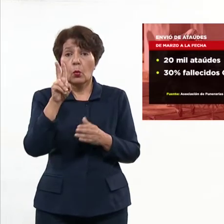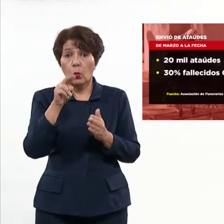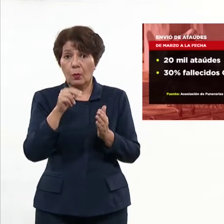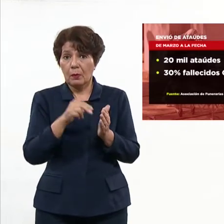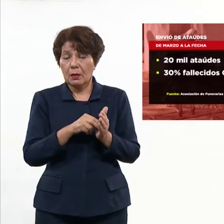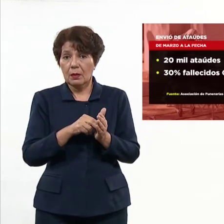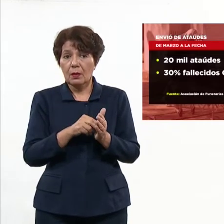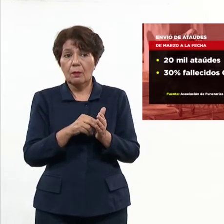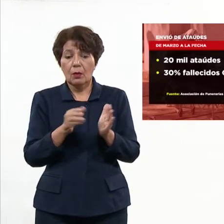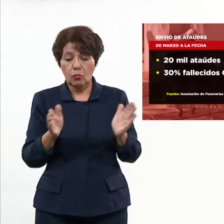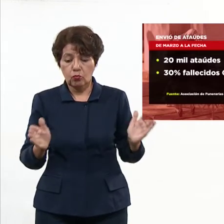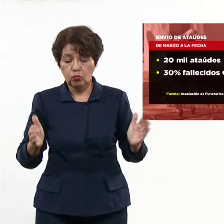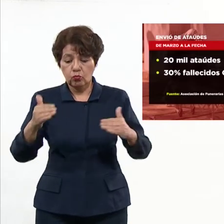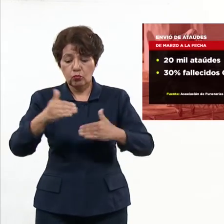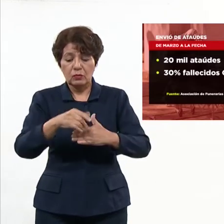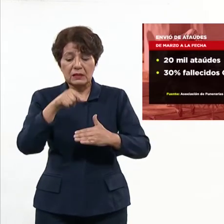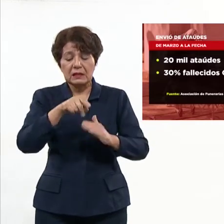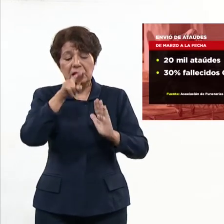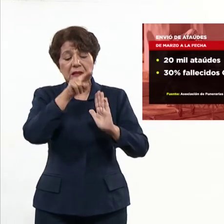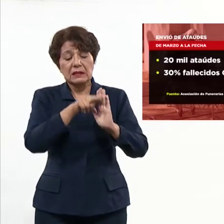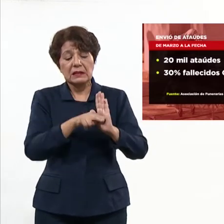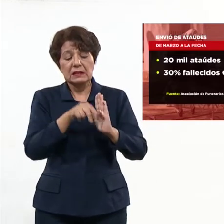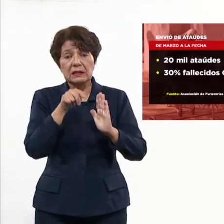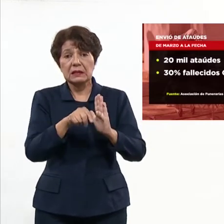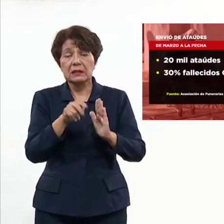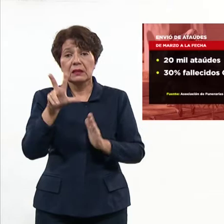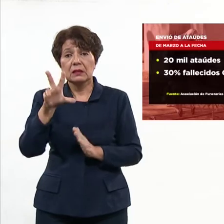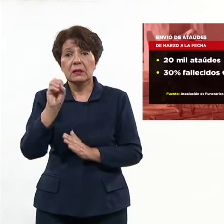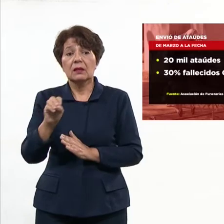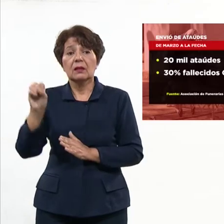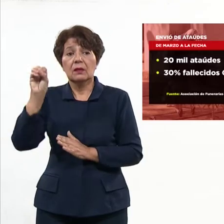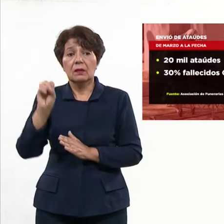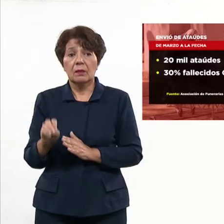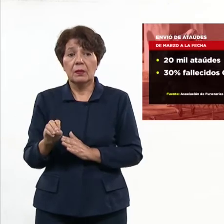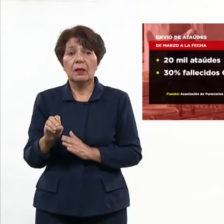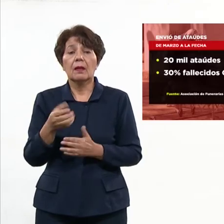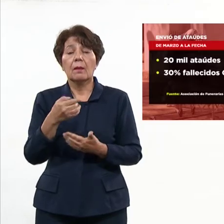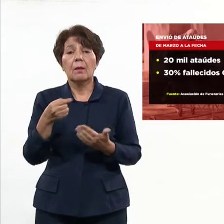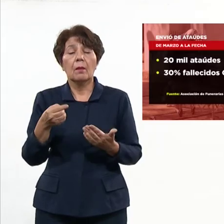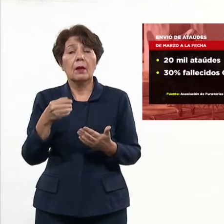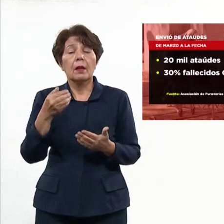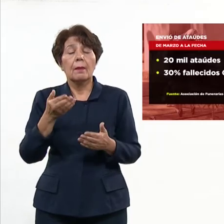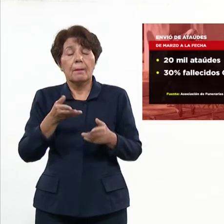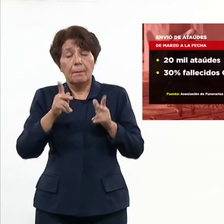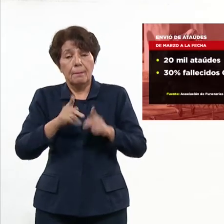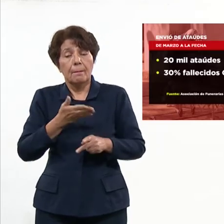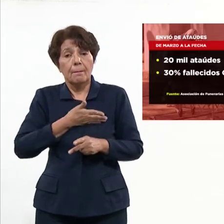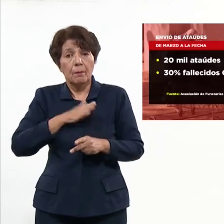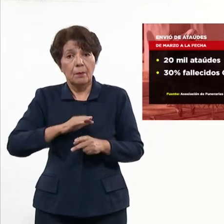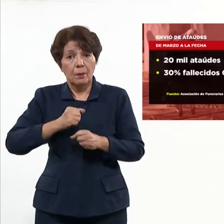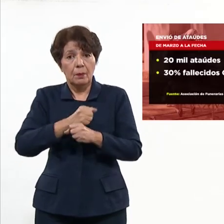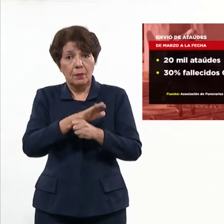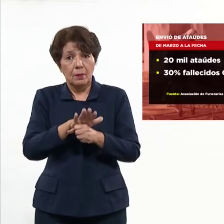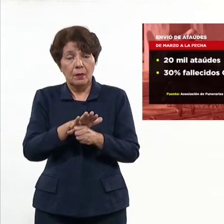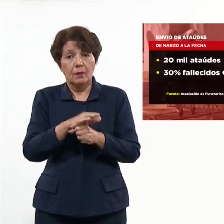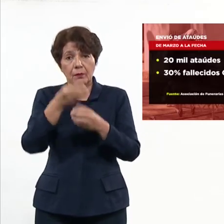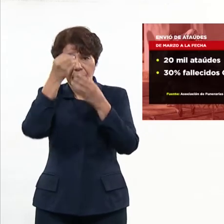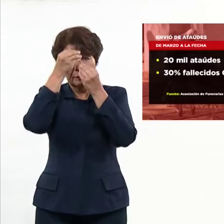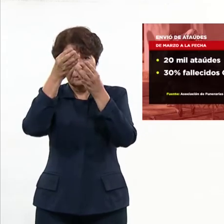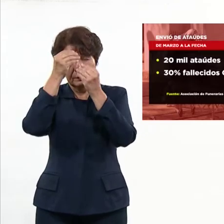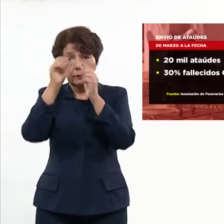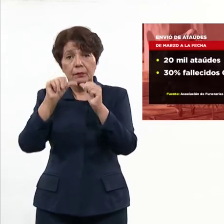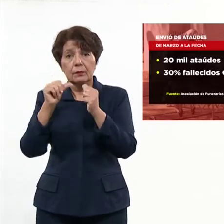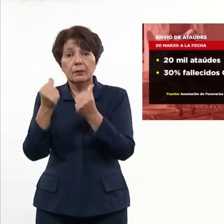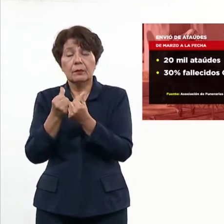ataúdes a nivel nacional el 30 por ciento ha sido para fallecidos por sospecha de kobe según datos de la asociación